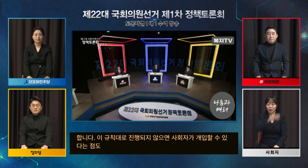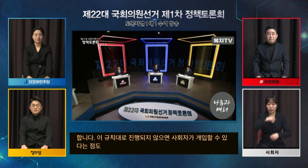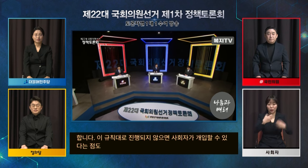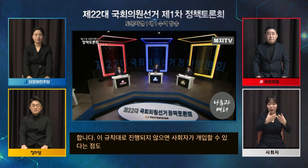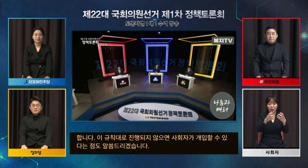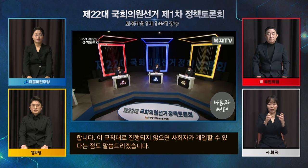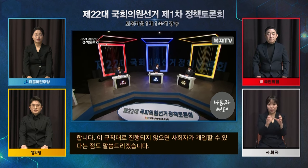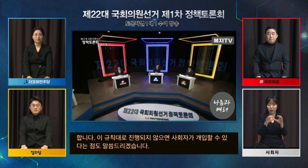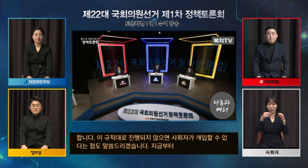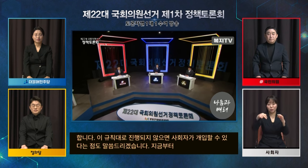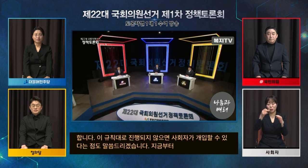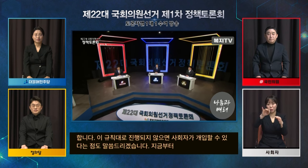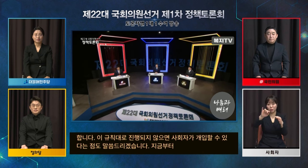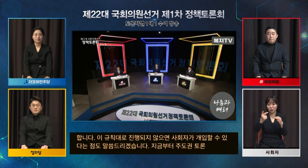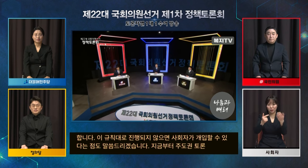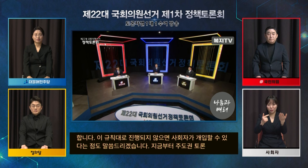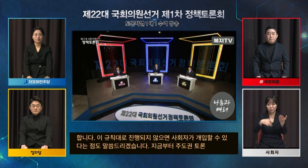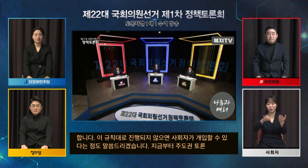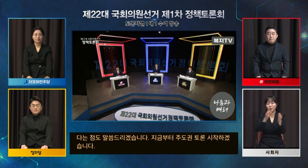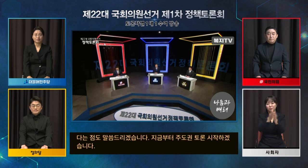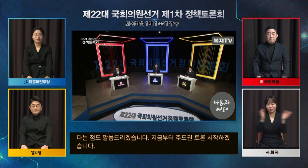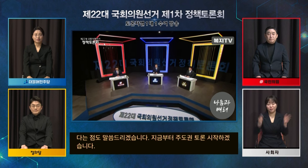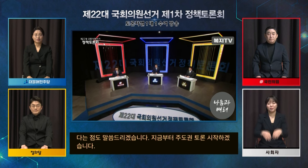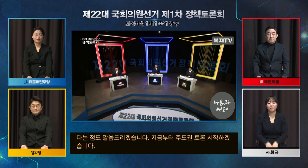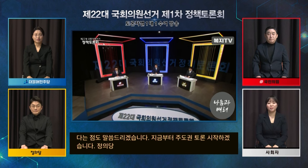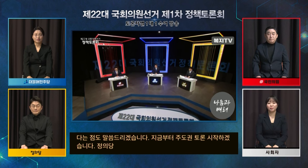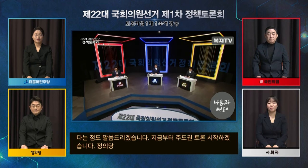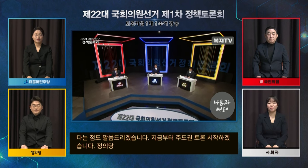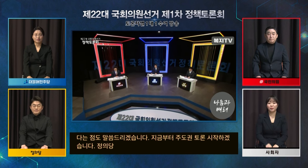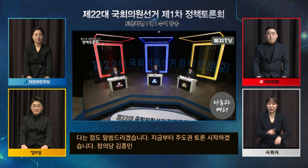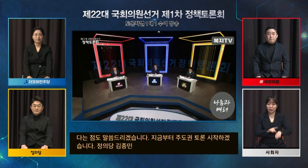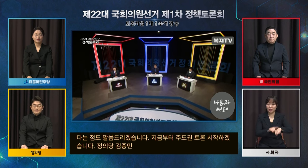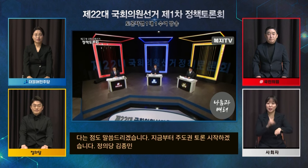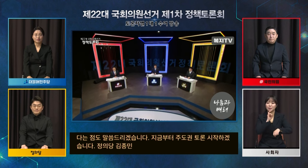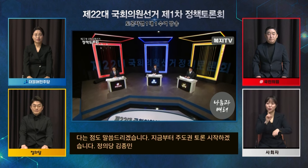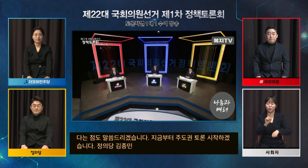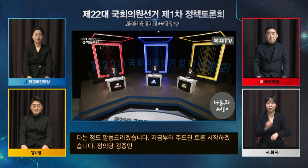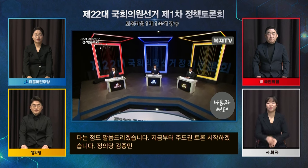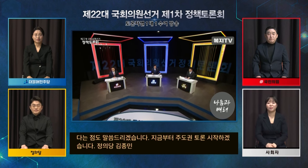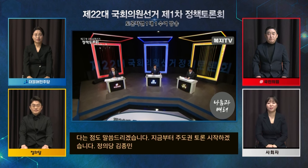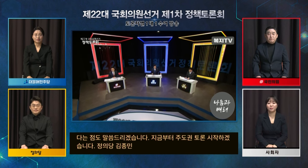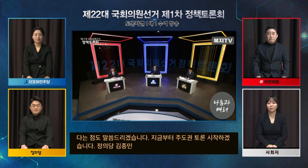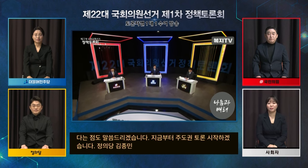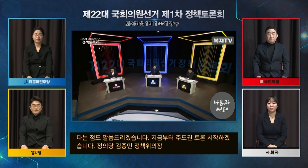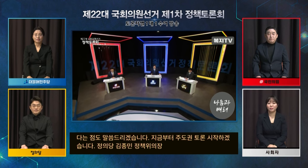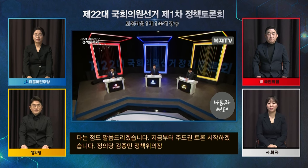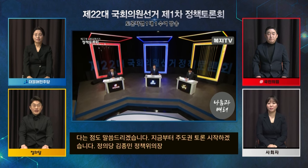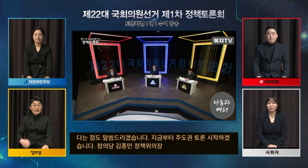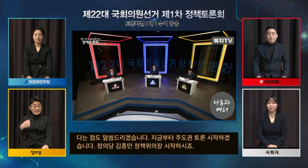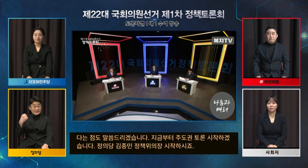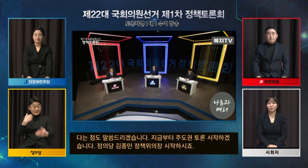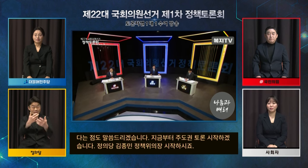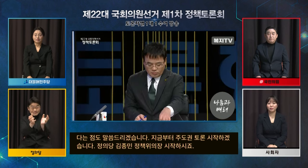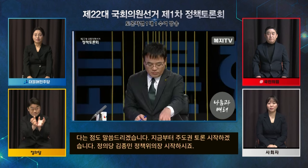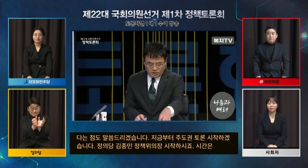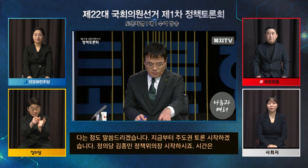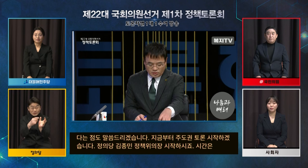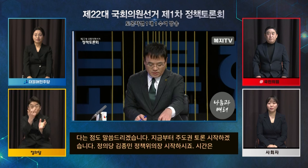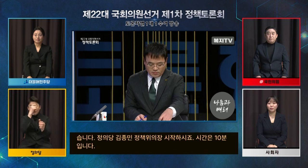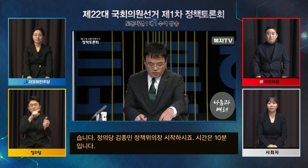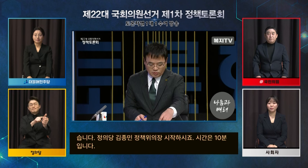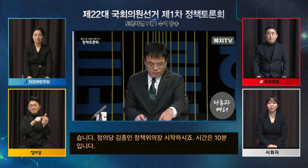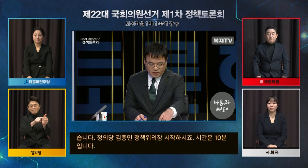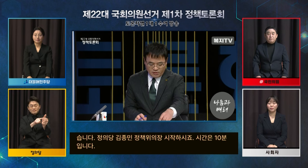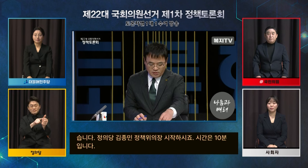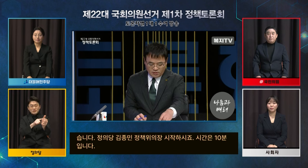김종민 정책위 의장 주도권 토론 시작하시죠. 주도권 시간은 10분입니다. 먼저 국민의힘 최용도 의원께